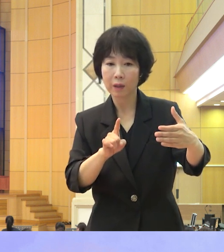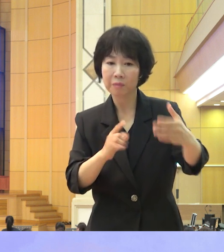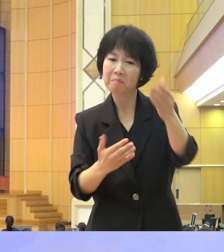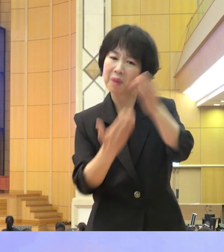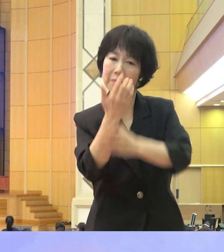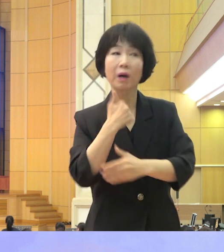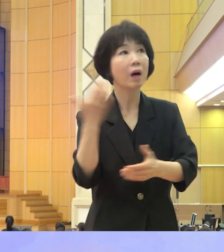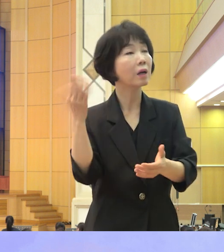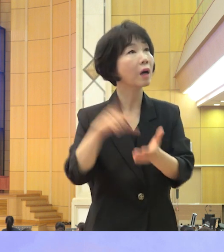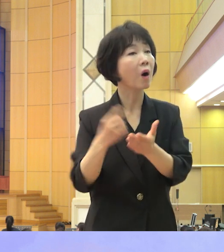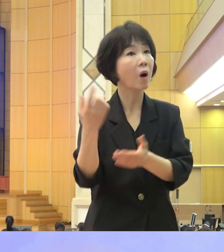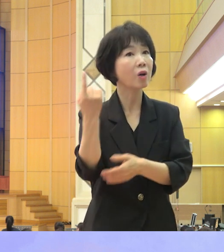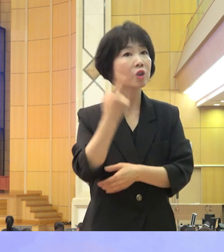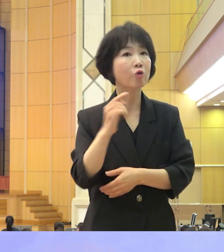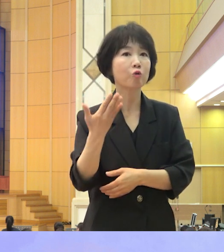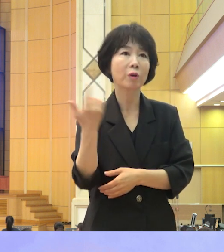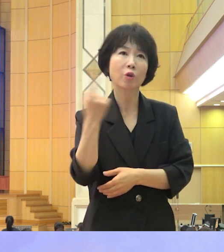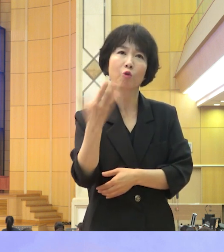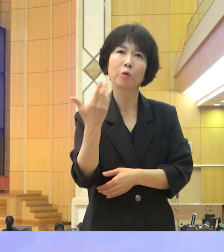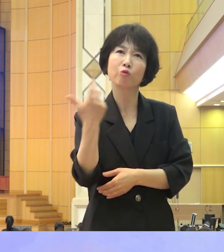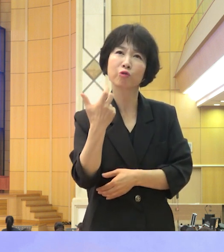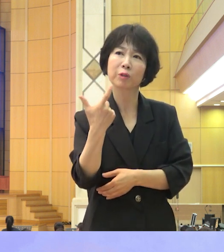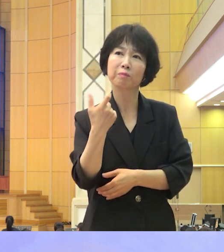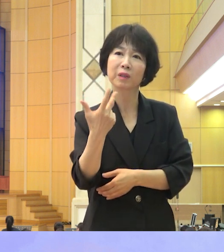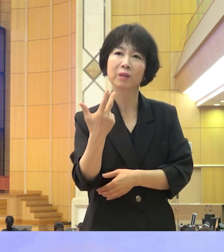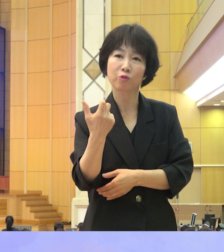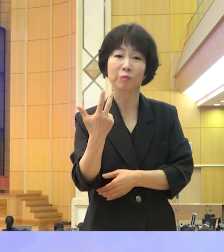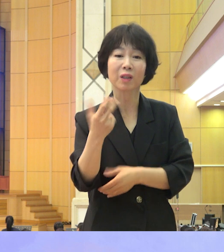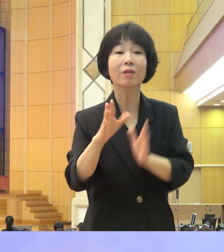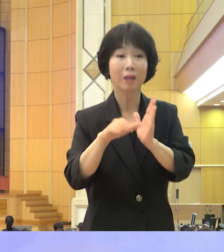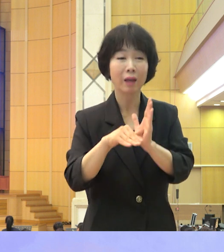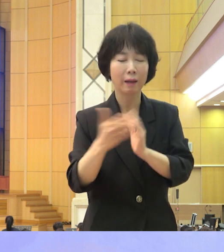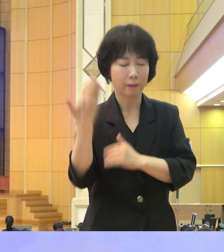있었던인데 1967년도에 있었다고 그러는데요.